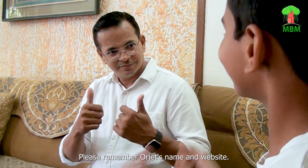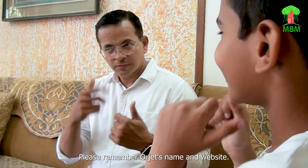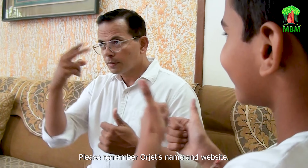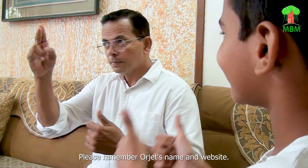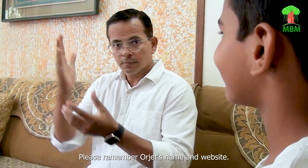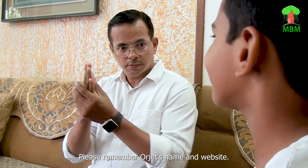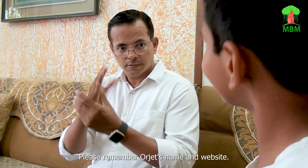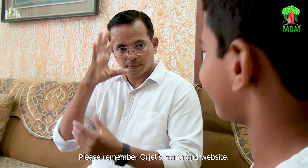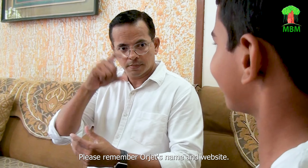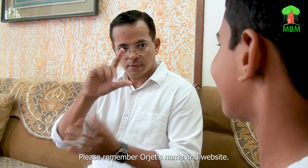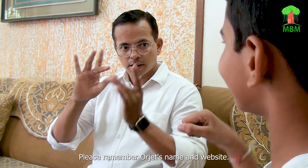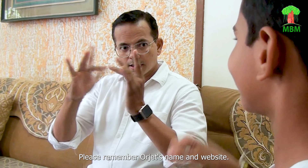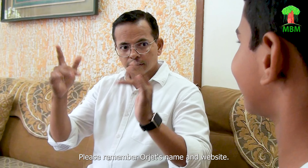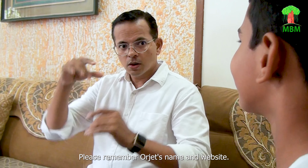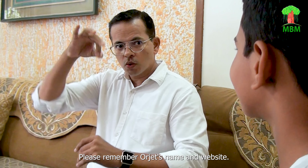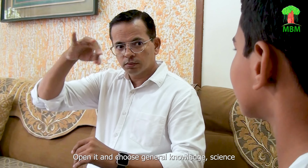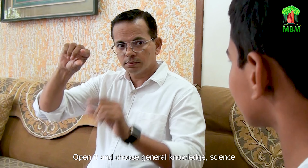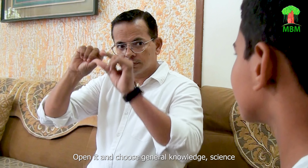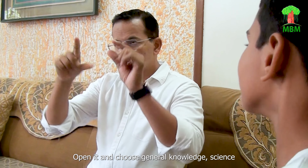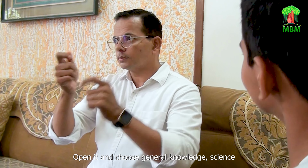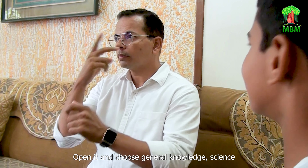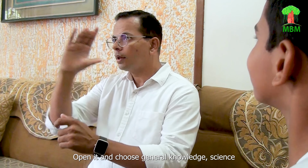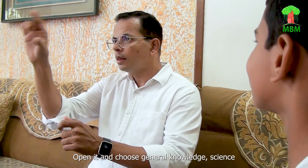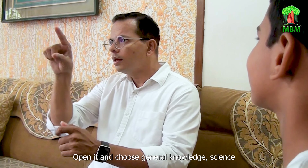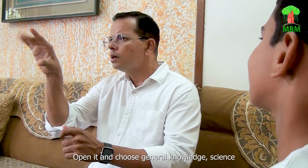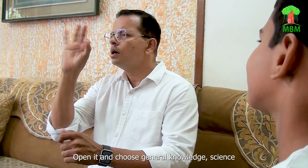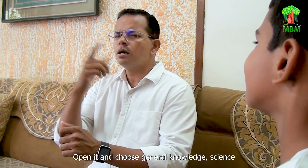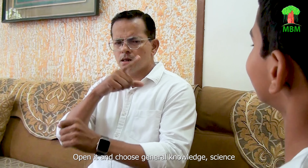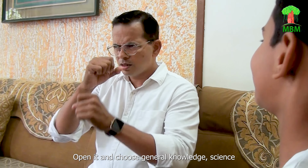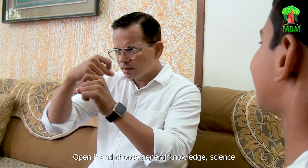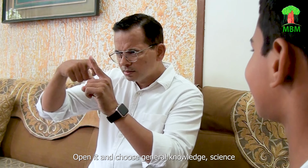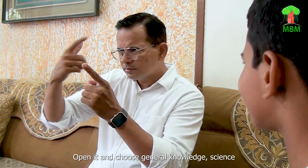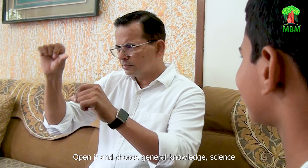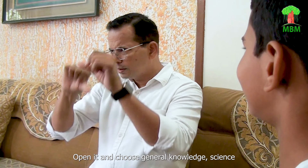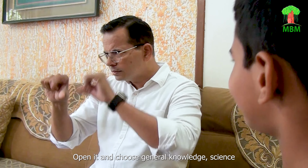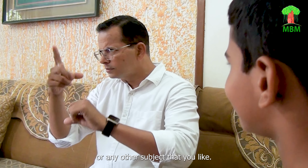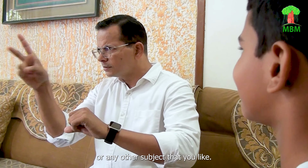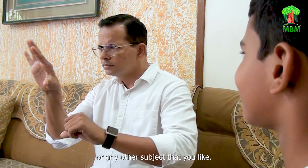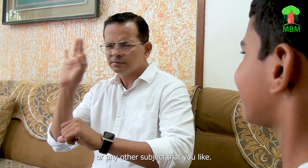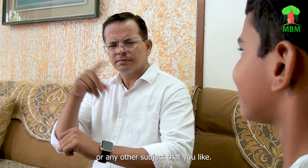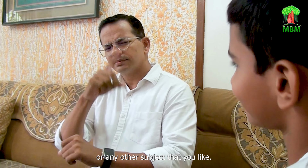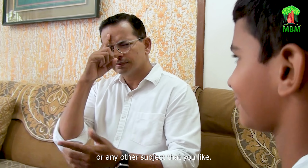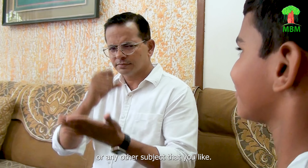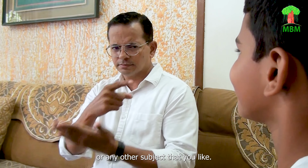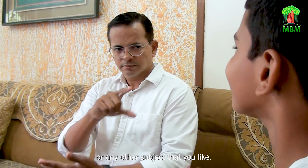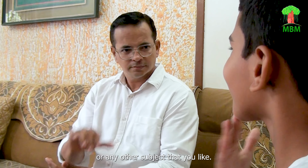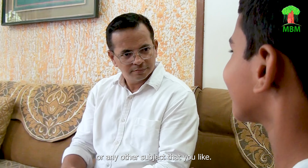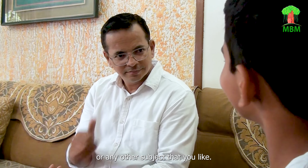नाम और वेबसाइट याद रखना, जब तुम खोलोगे, तो जेटरल नॉलेज, साइन्स या कोई भी विशाय चुन के देख सकते हो,